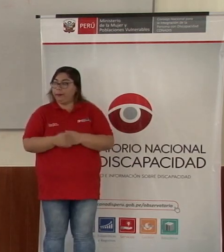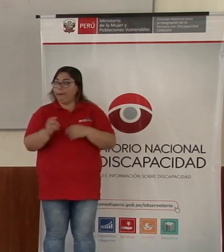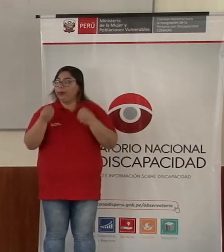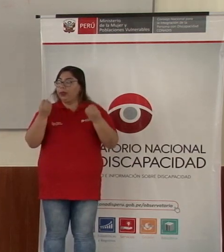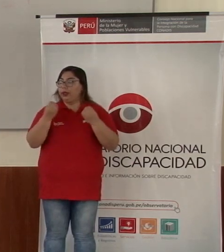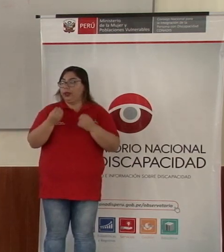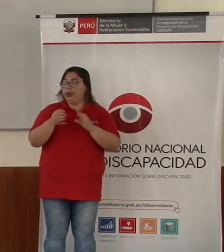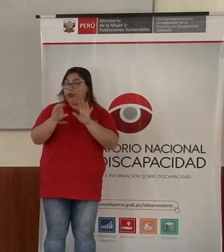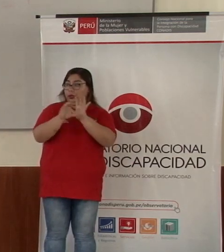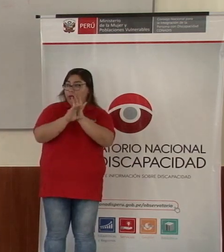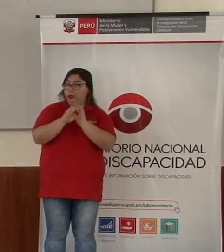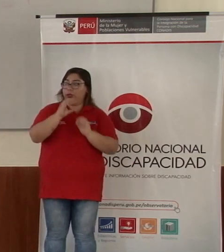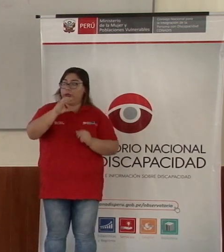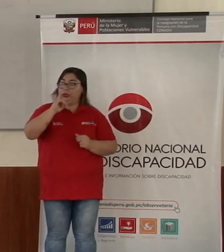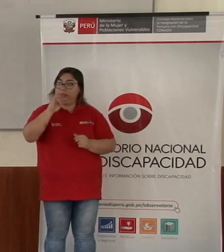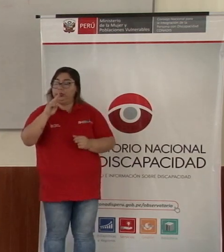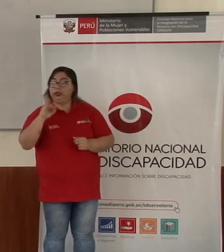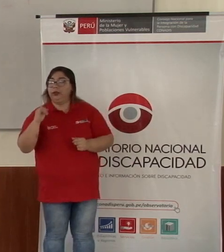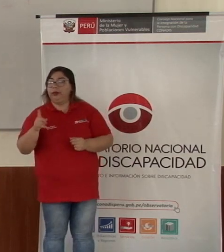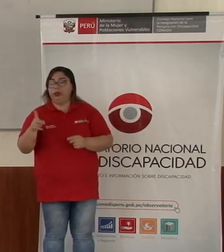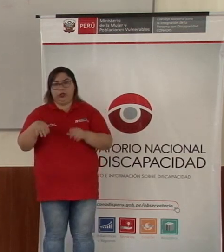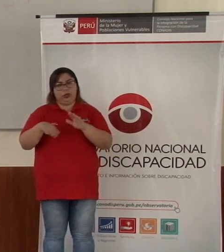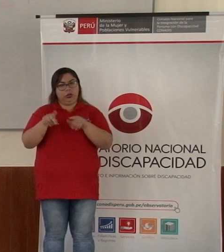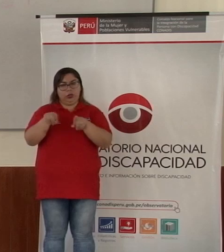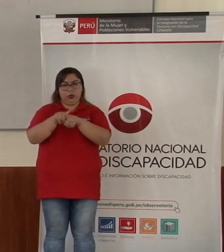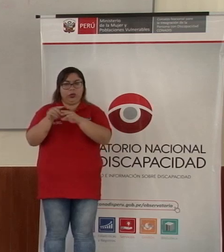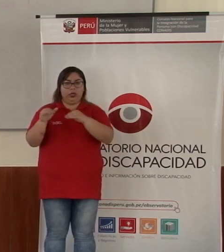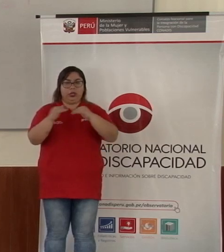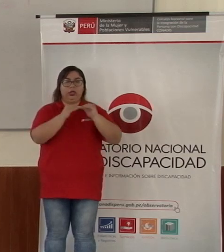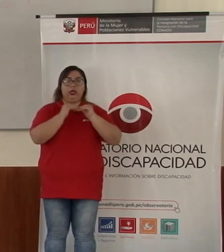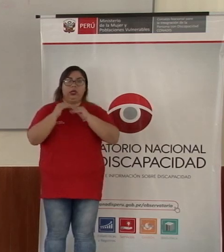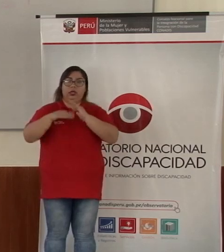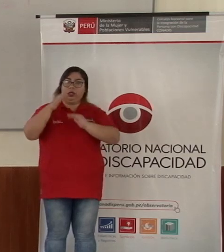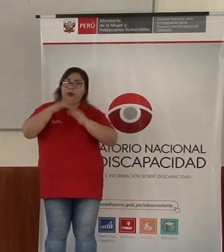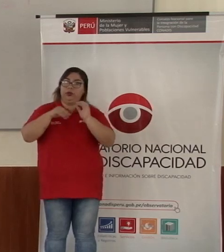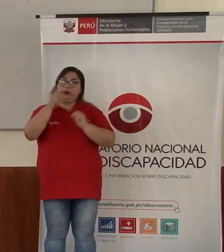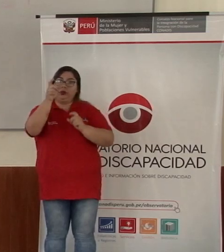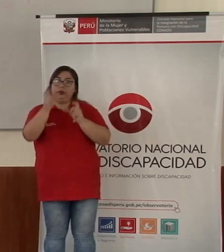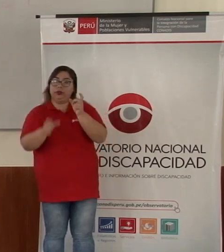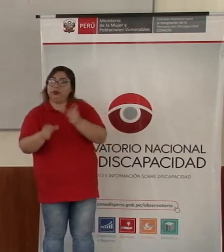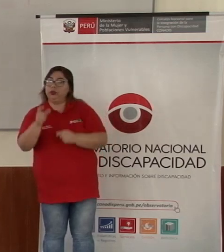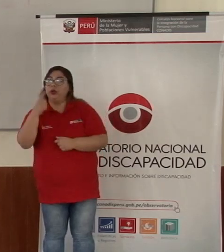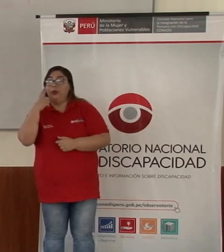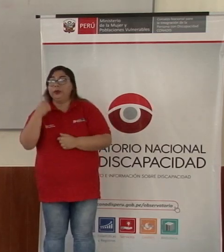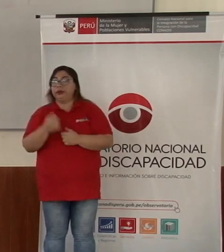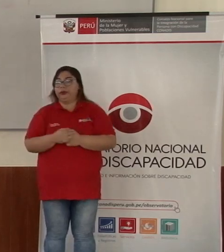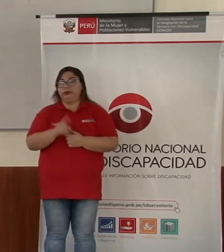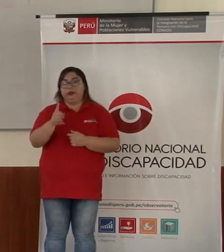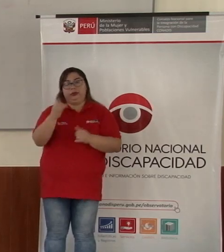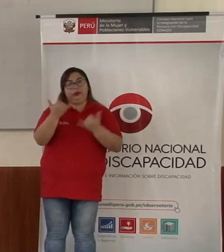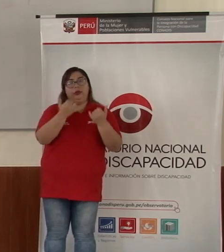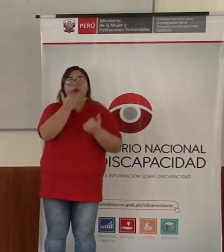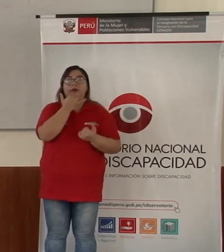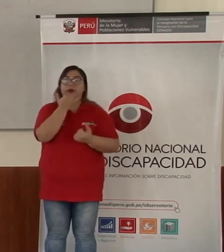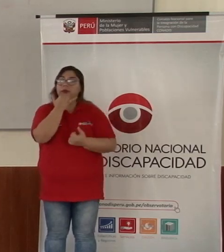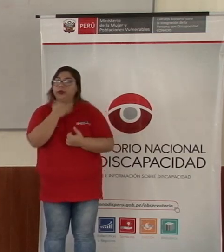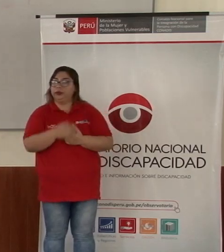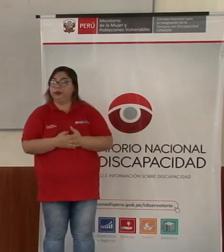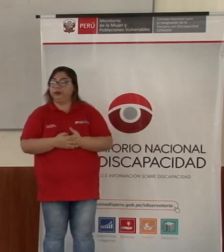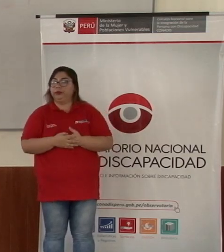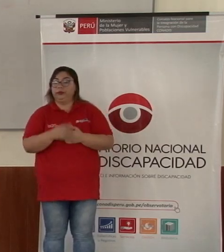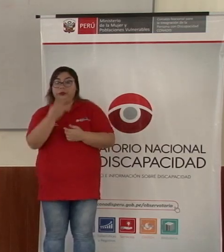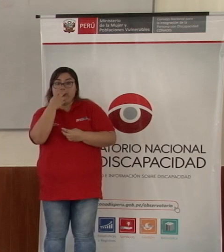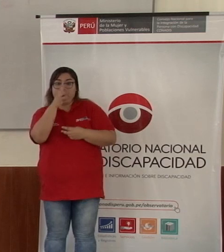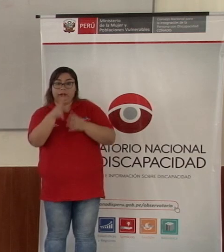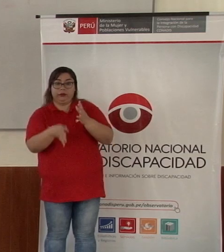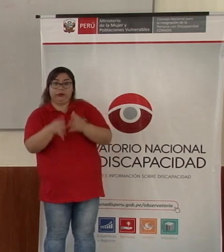Civil, como toda construcción efectuada por los hombres, tiene defectos, y defectos